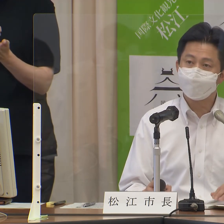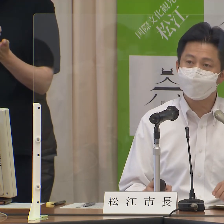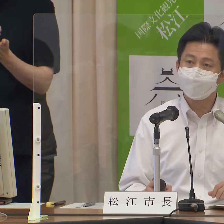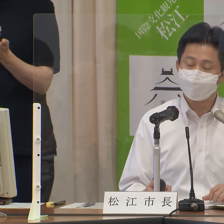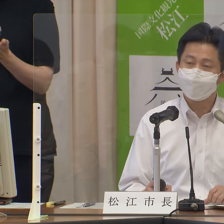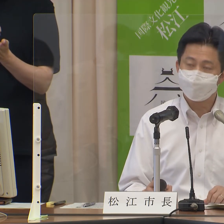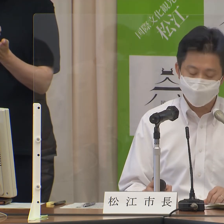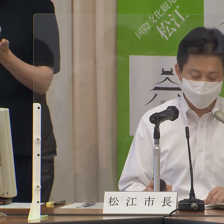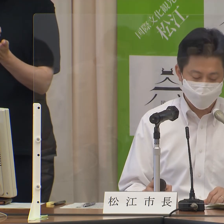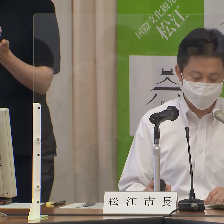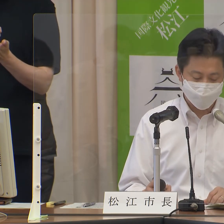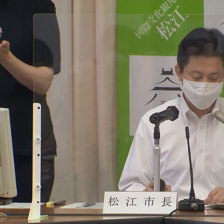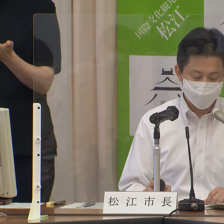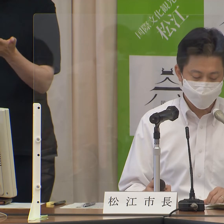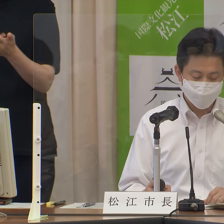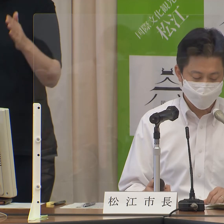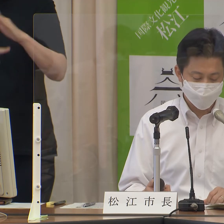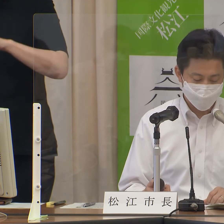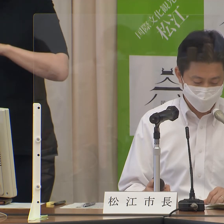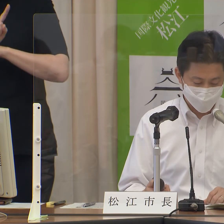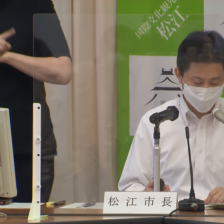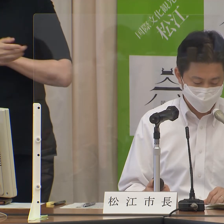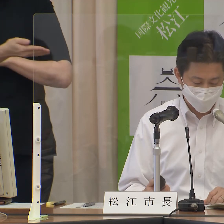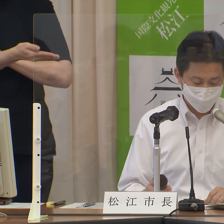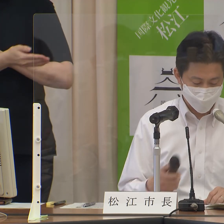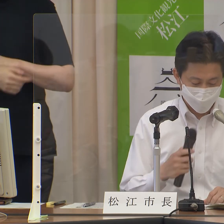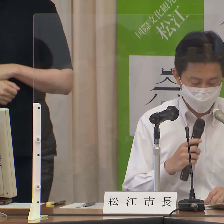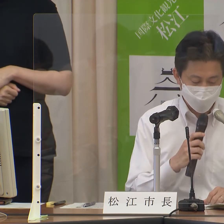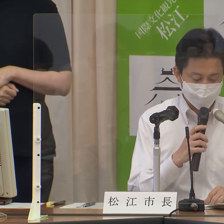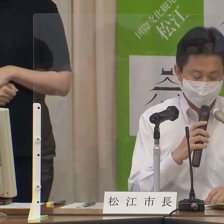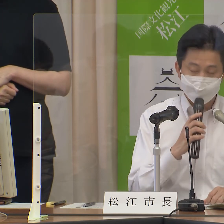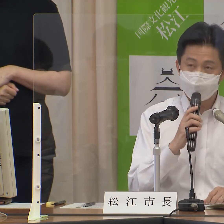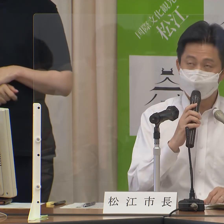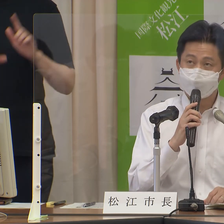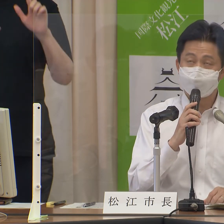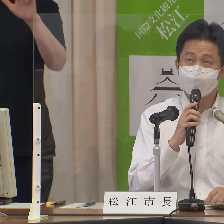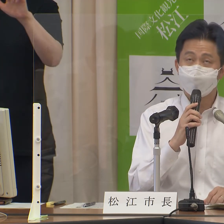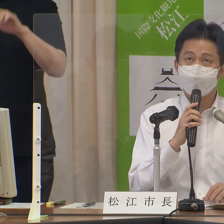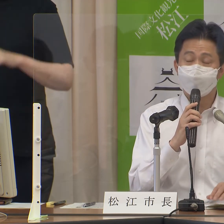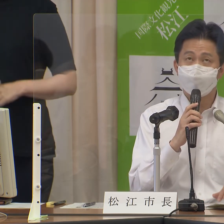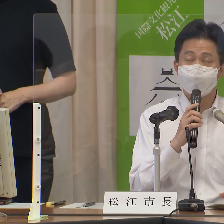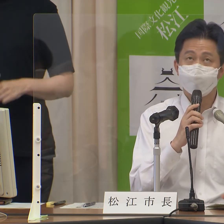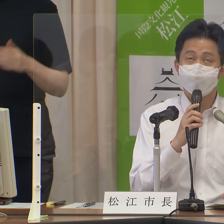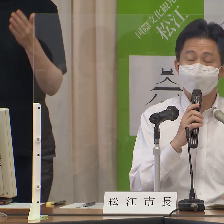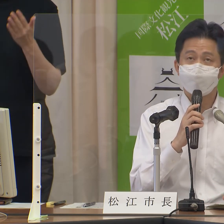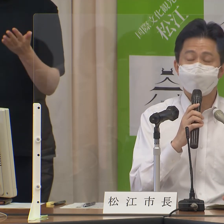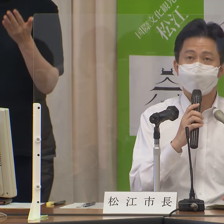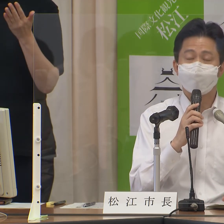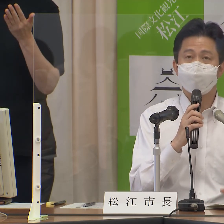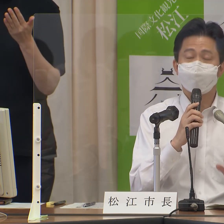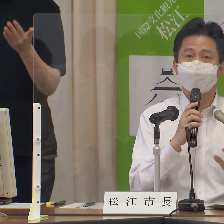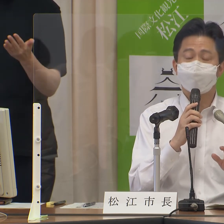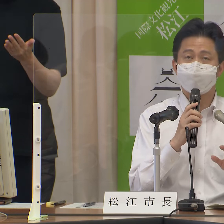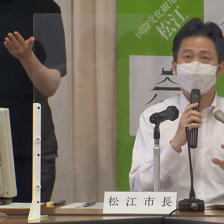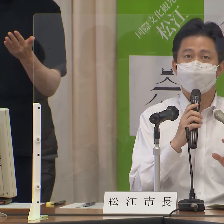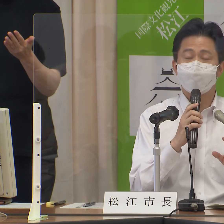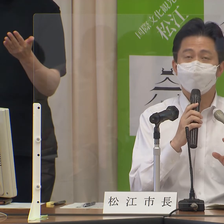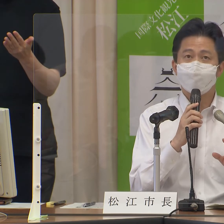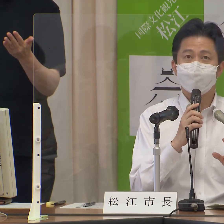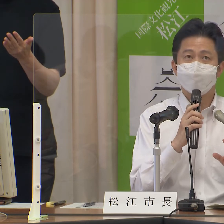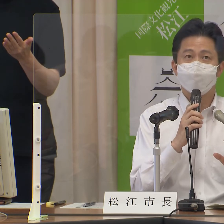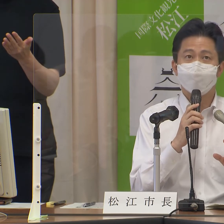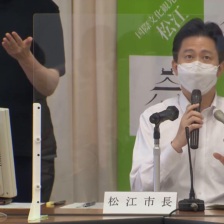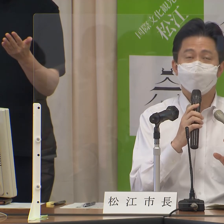々の理由というのを改めて教えていただけますでしょうか。 はい、学校の、ですね、学校